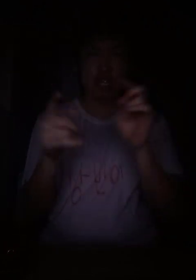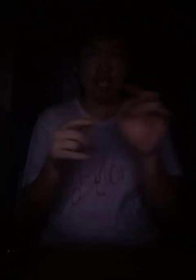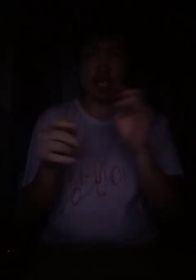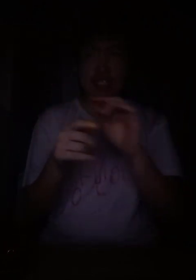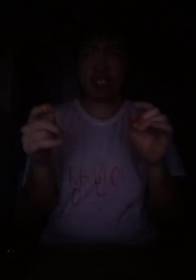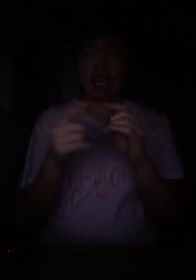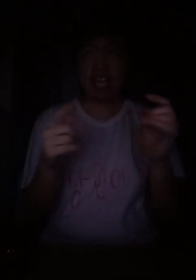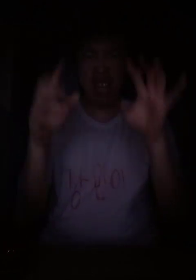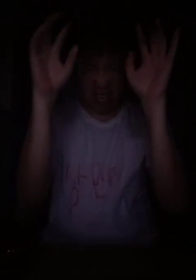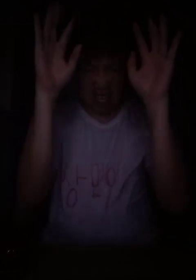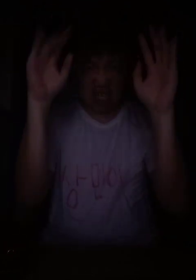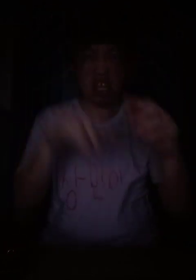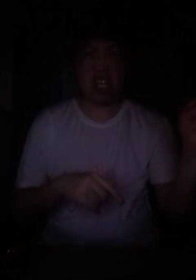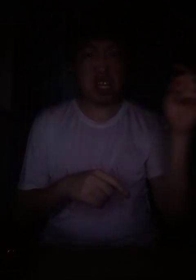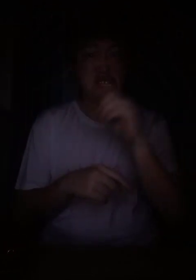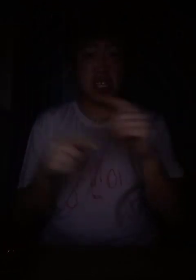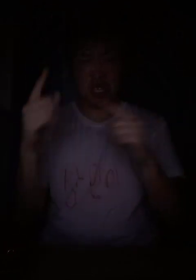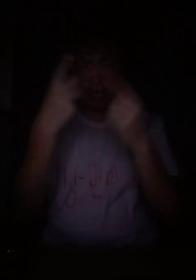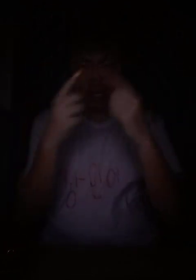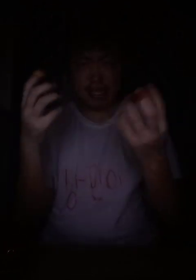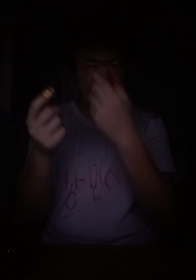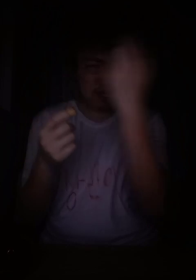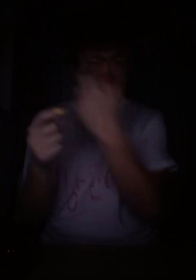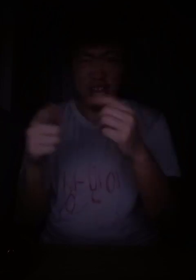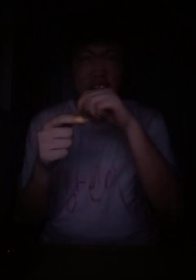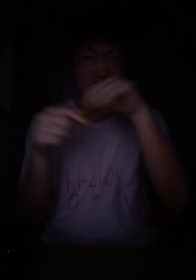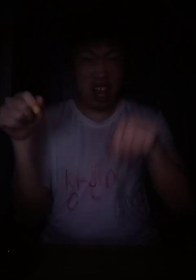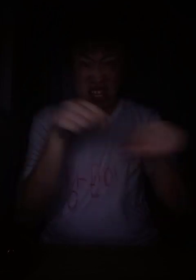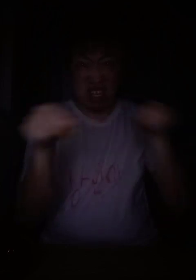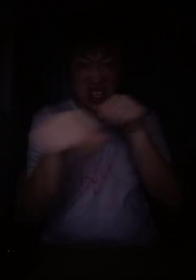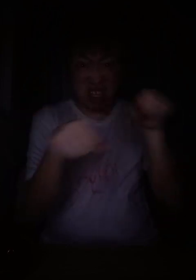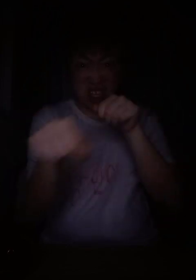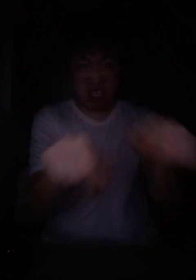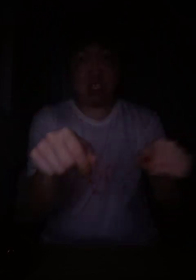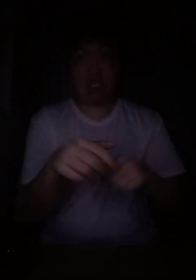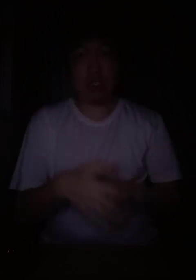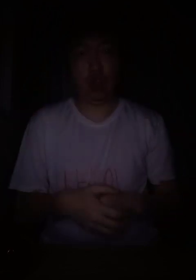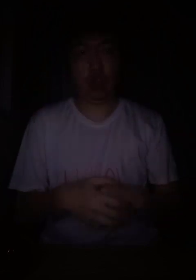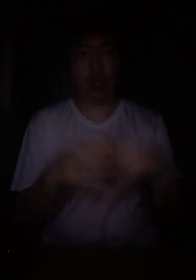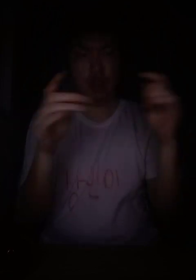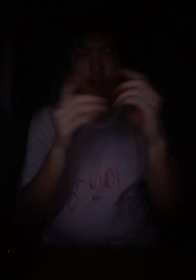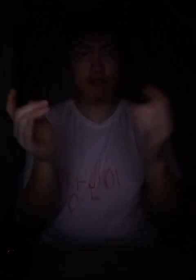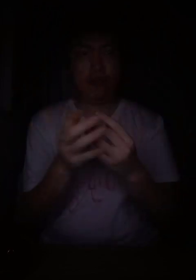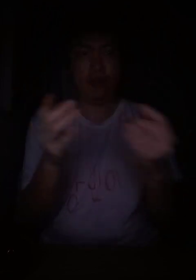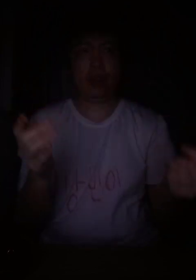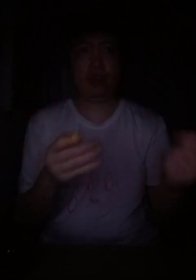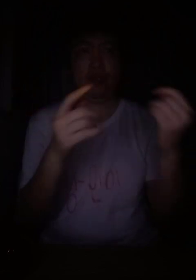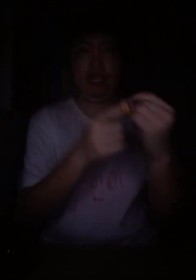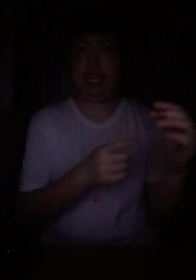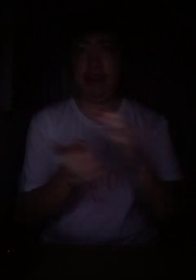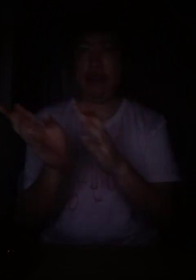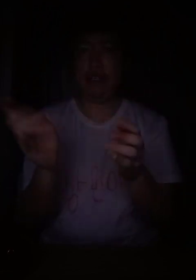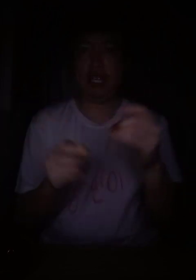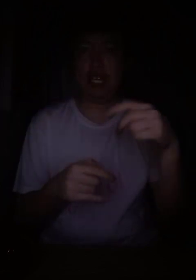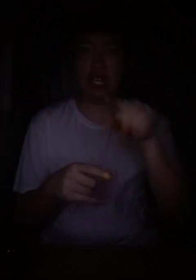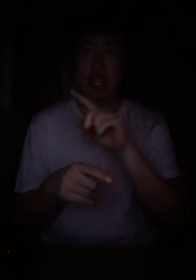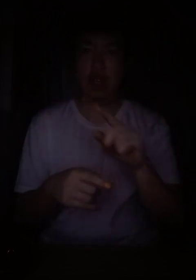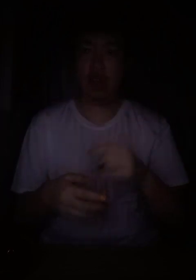있던 개가 갑자기 사납게 돌변해 여성에게 달려듭니다. 이 중국 장쑤성의 한 마을에서 일어난 일인데요.